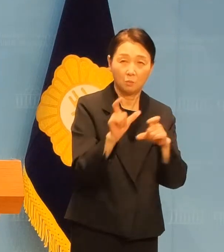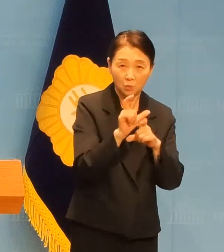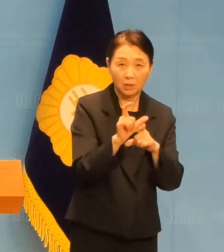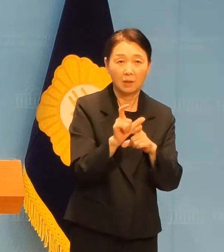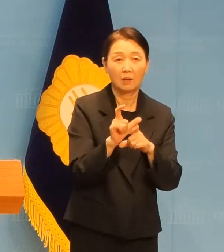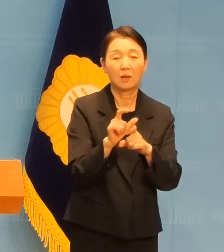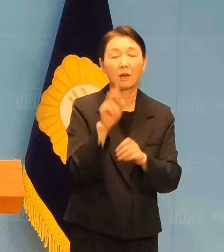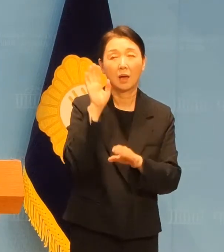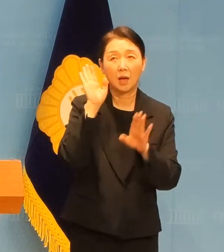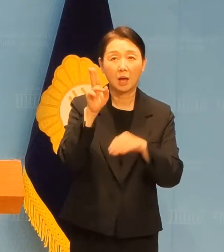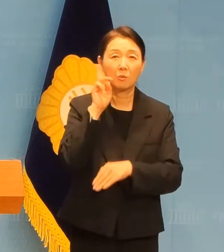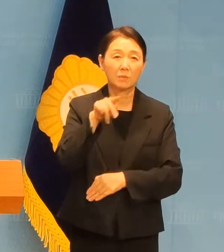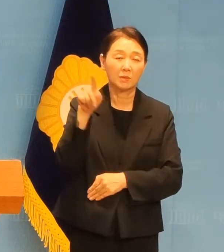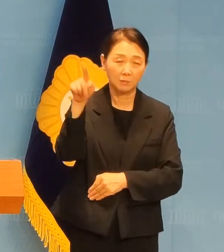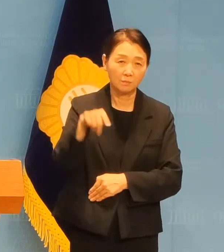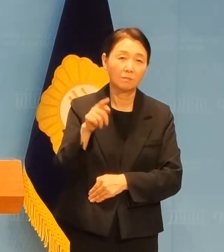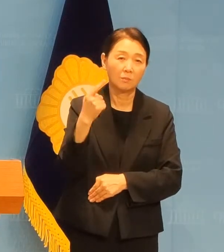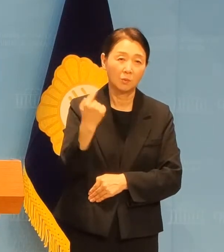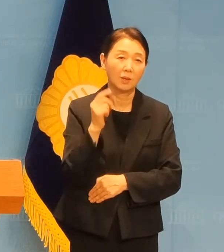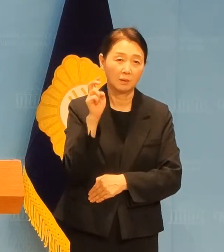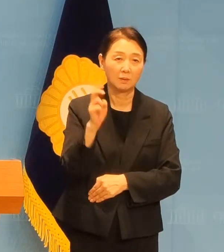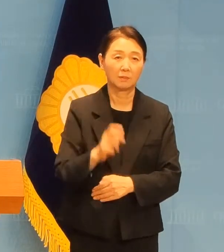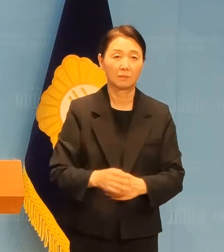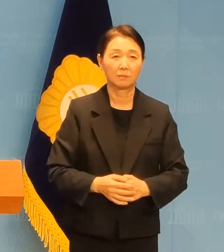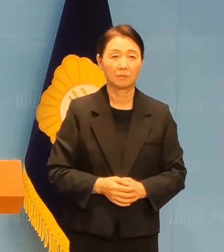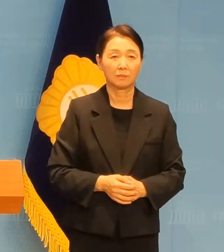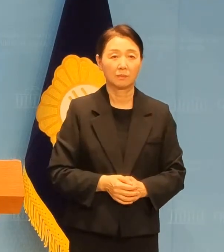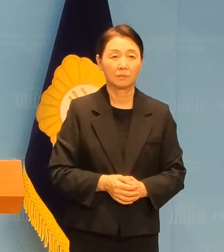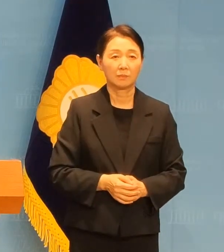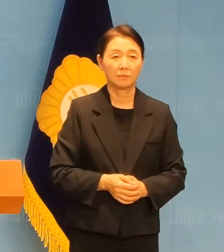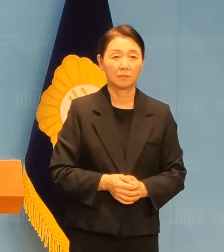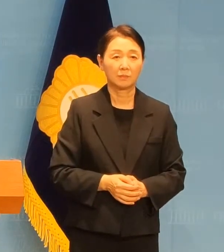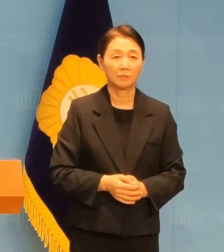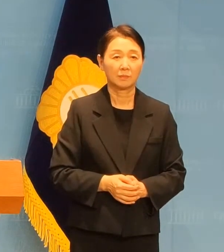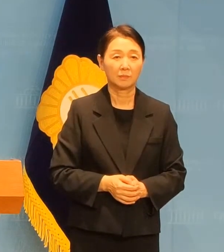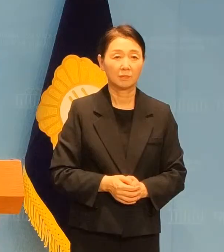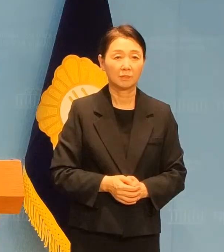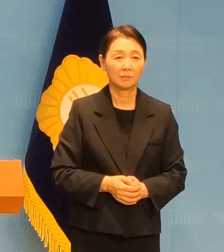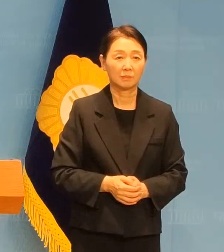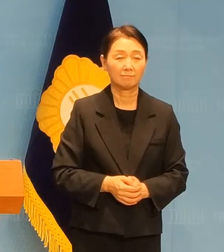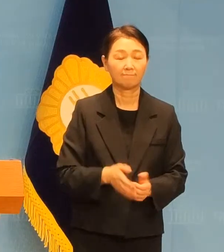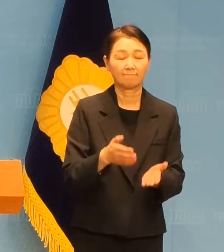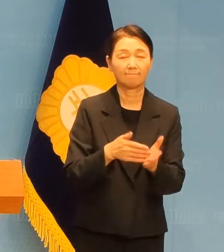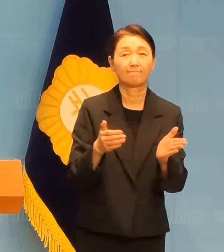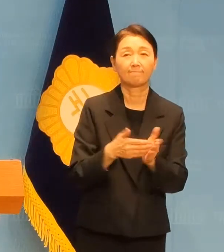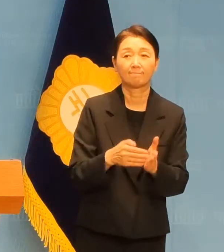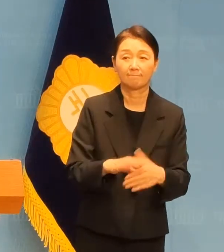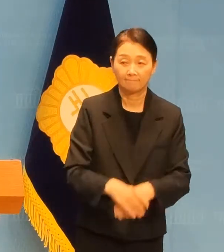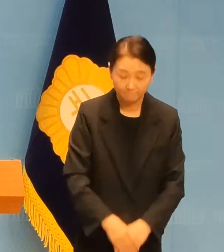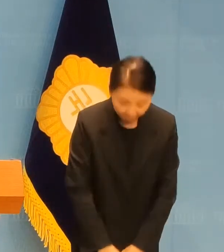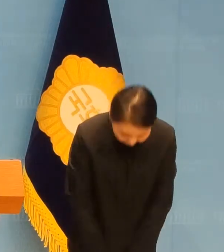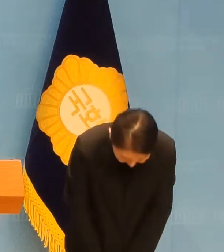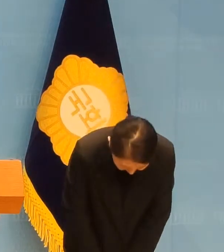냉혹하고 비참한 현실이 기다리고 있을 것입니다. 네, 이상입니다.